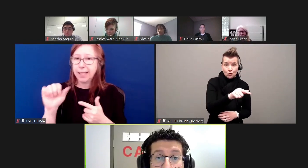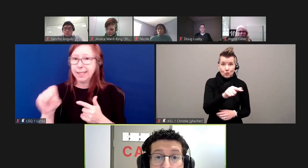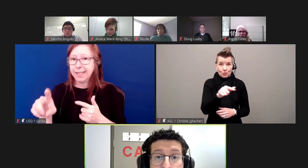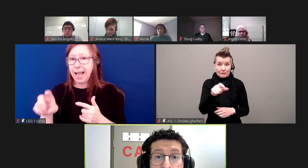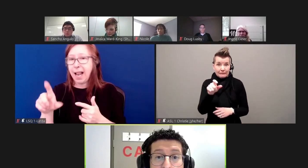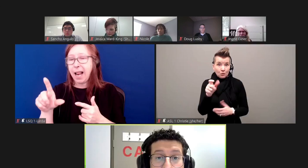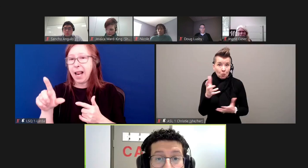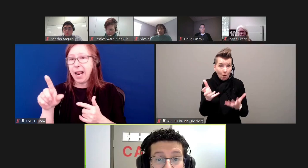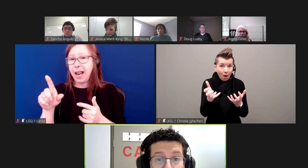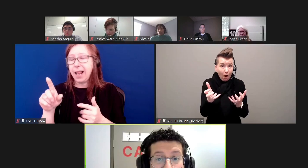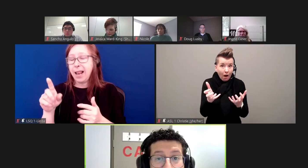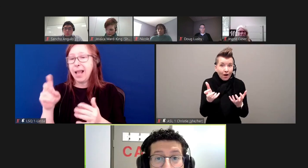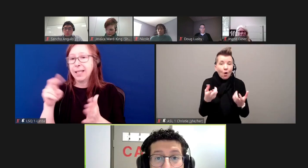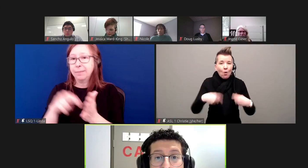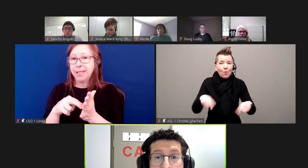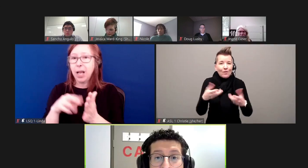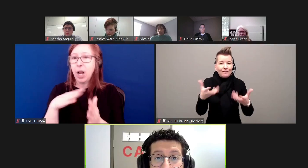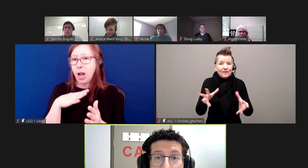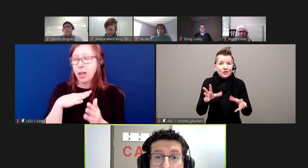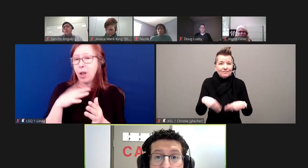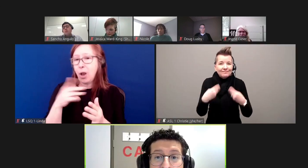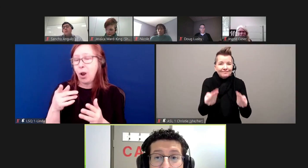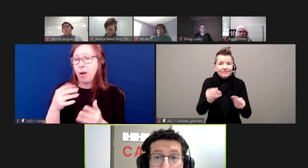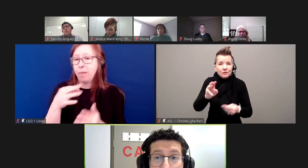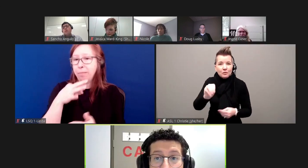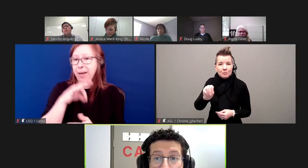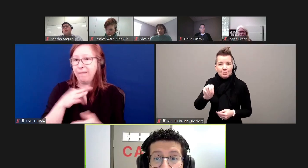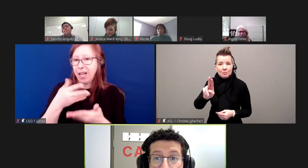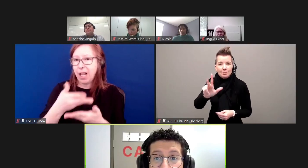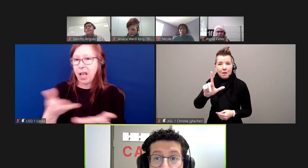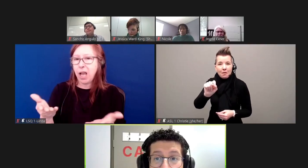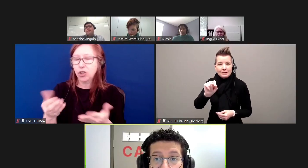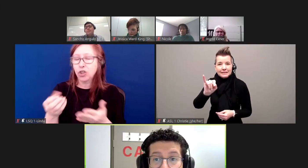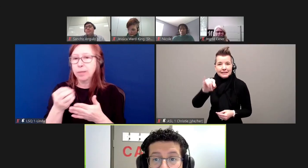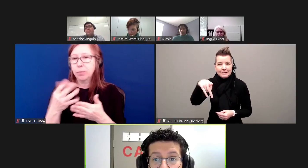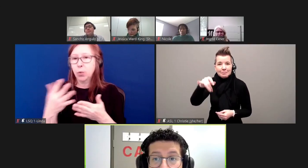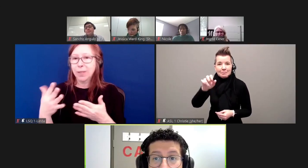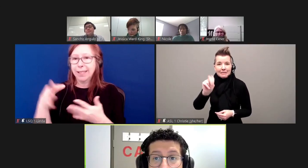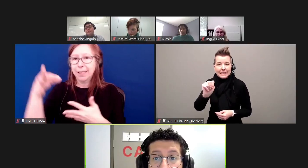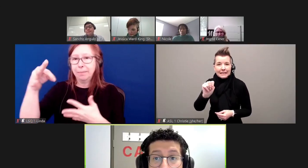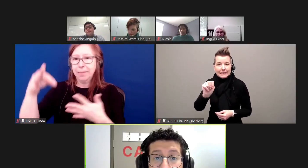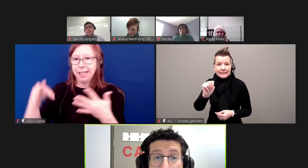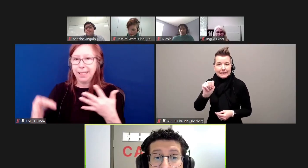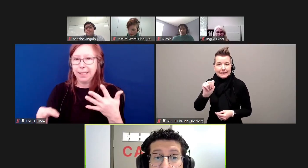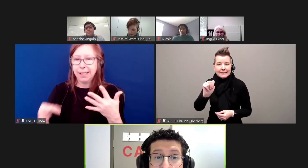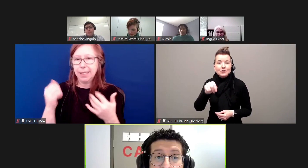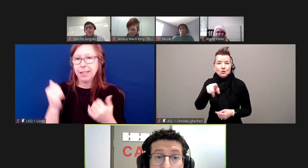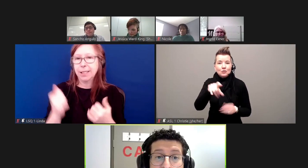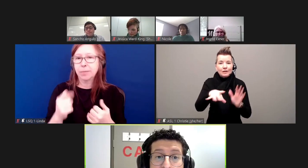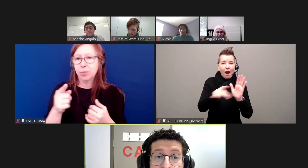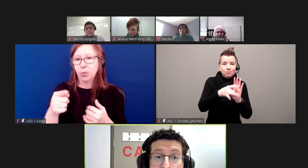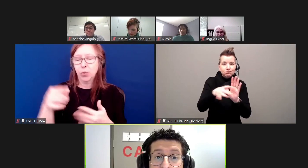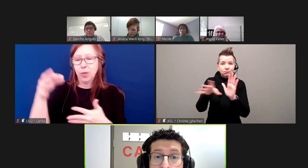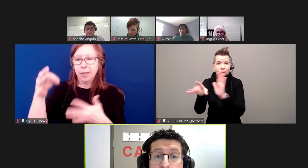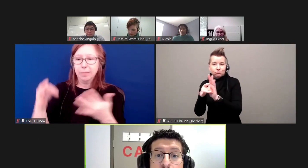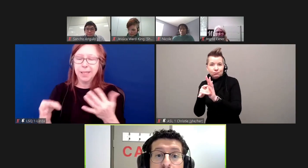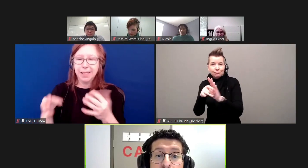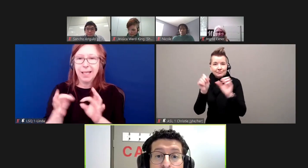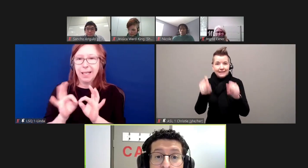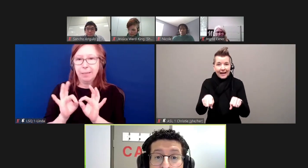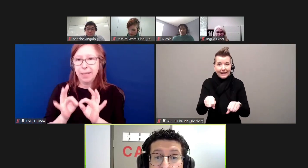des privilèges multipin afin que vous puissiez épingler chacune des vidéos des interprètes ASL et